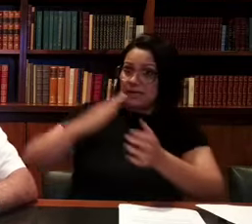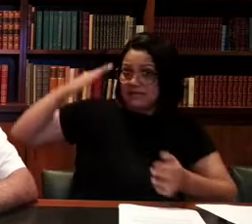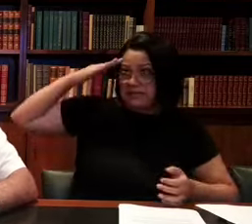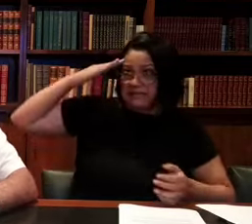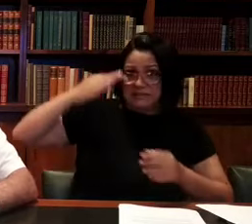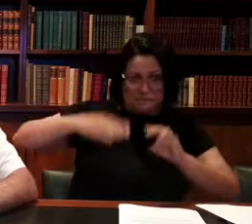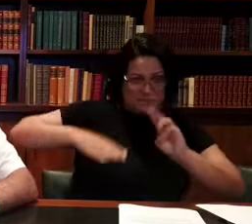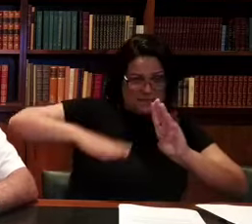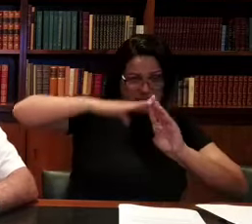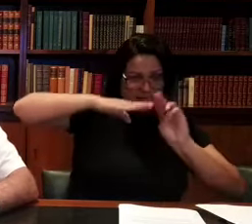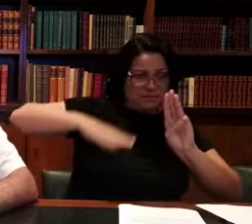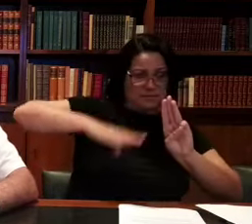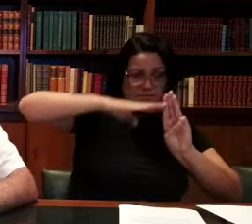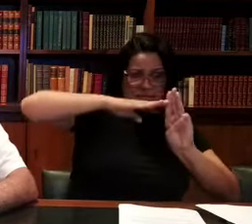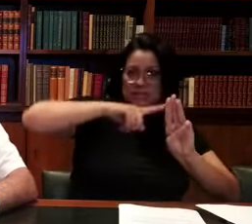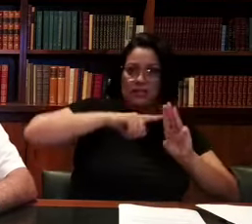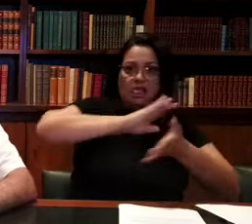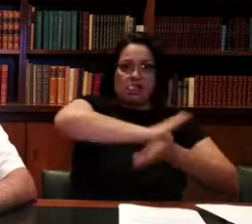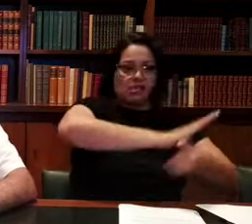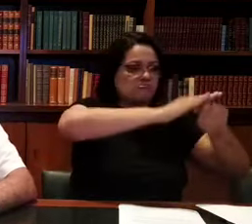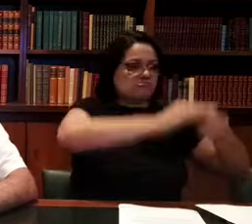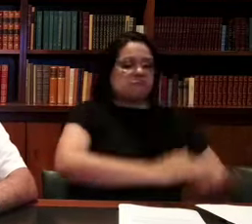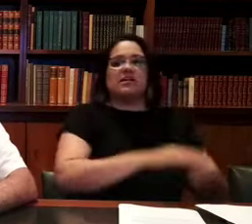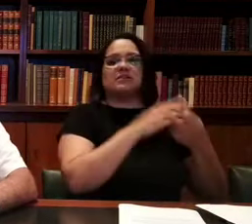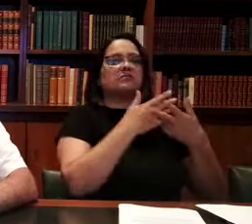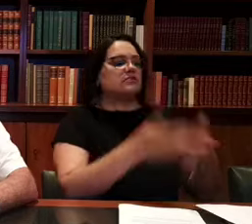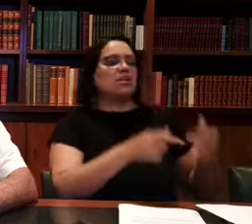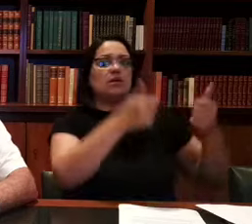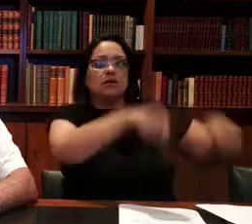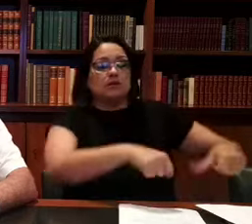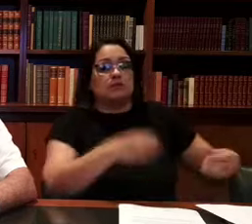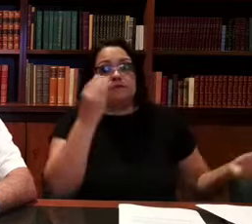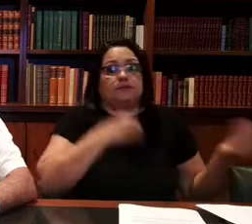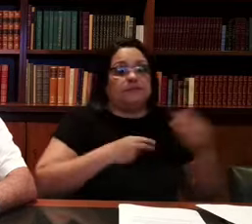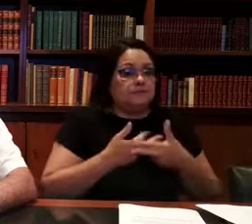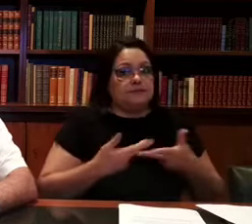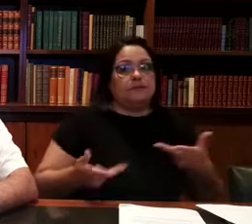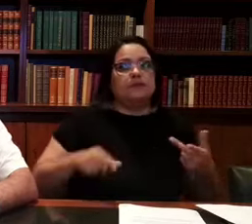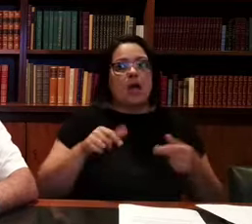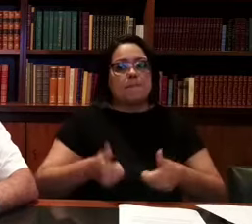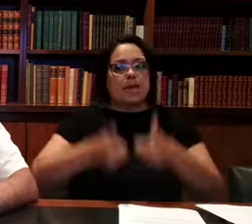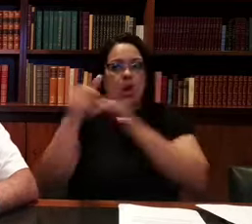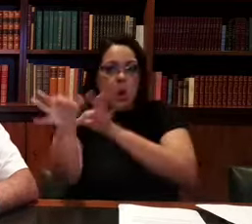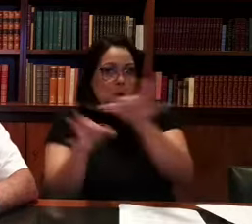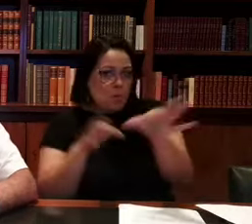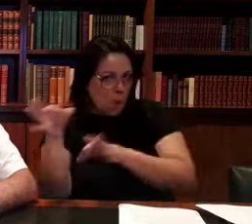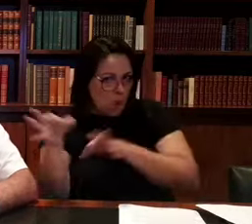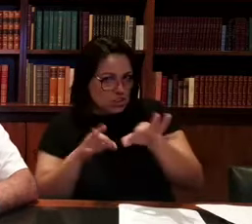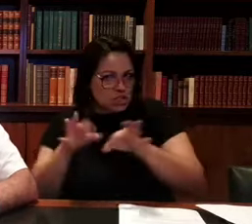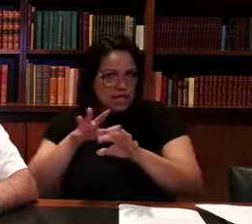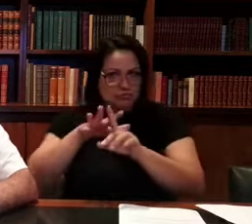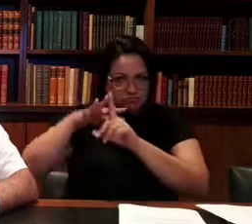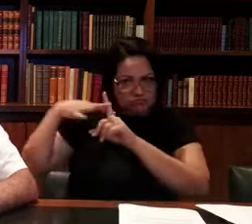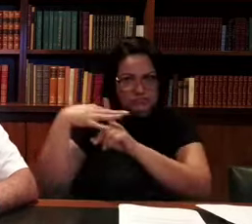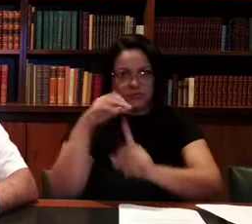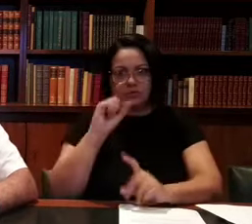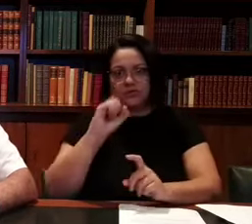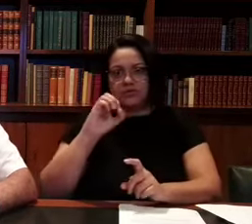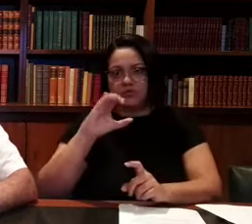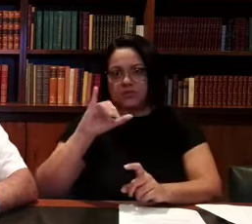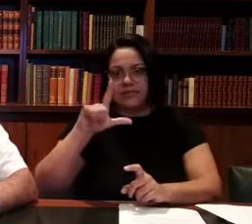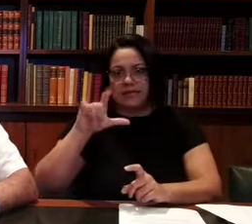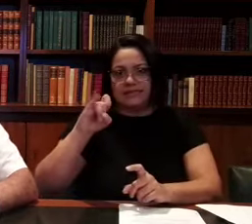intenção é um milhão os militares para que um projeto socialista poderá ser mais fácil implementado no futuro não atingiu seu objetivo